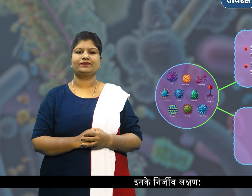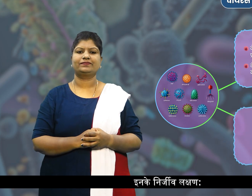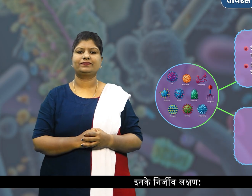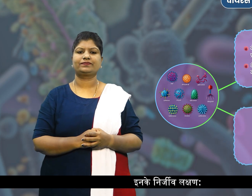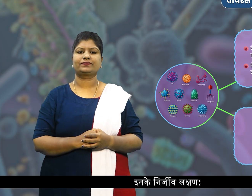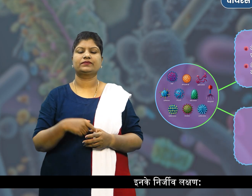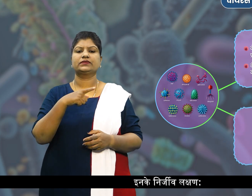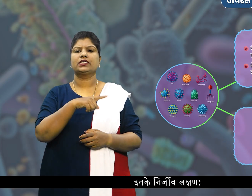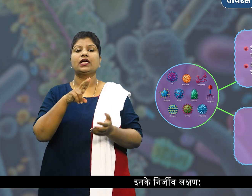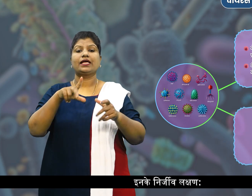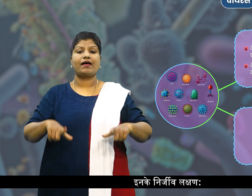इनके निर्जीव लक्षण: